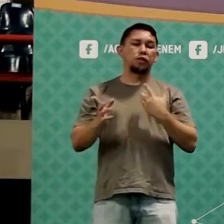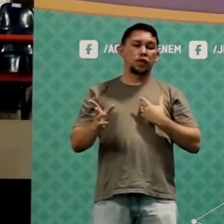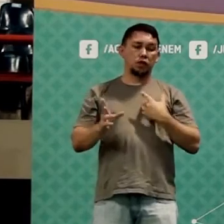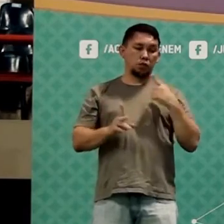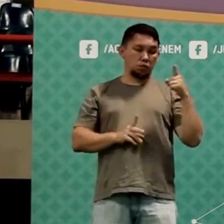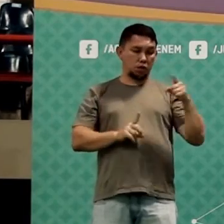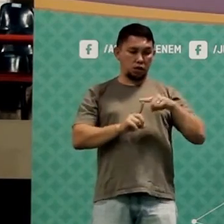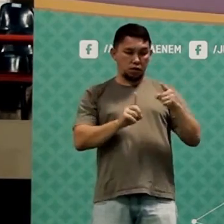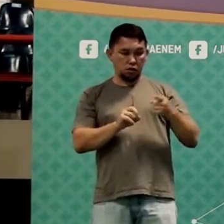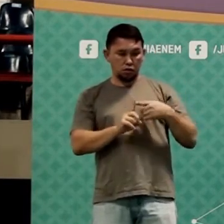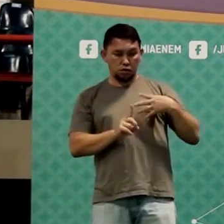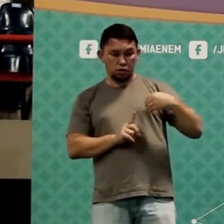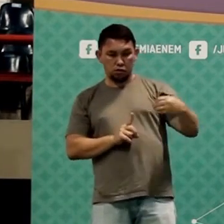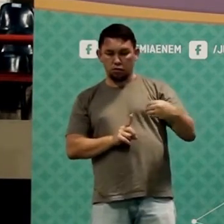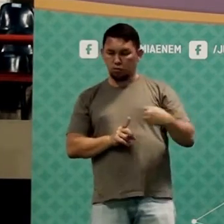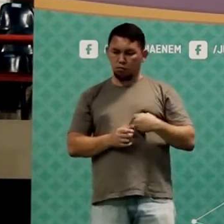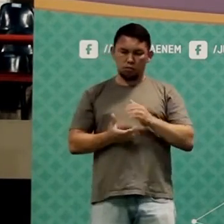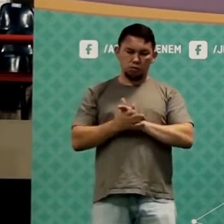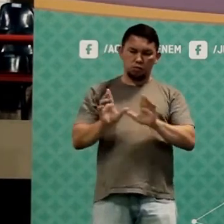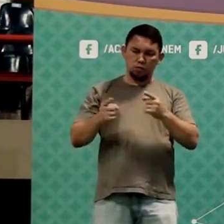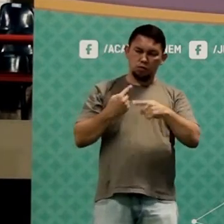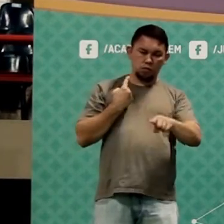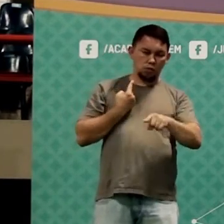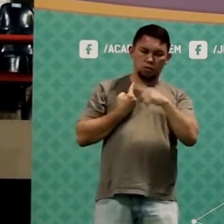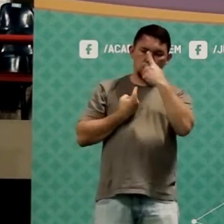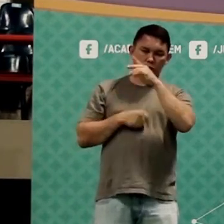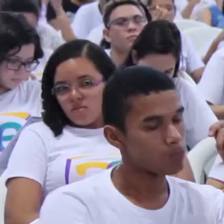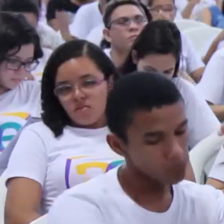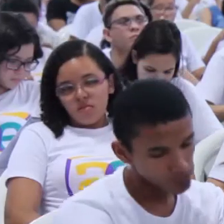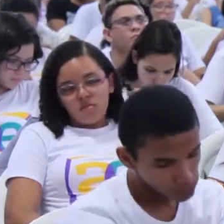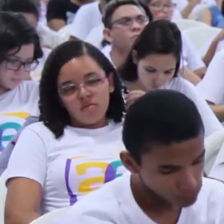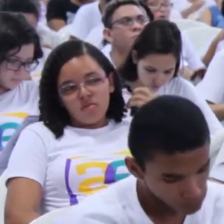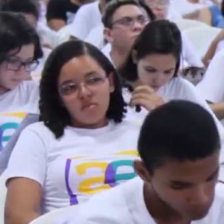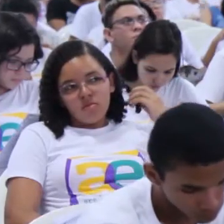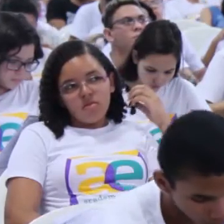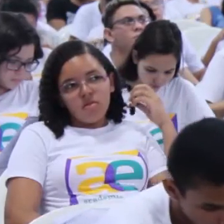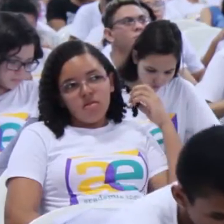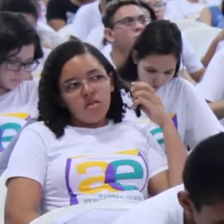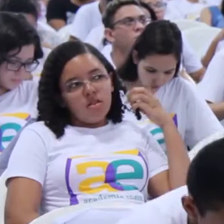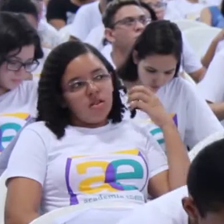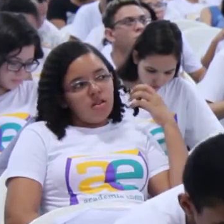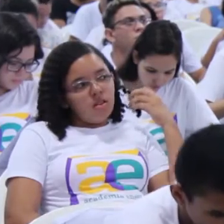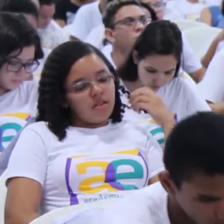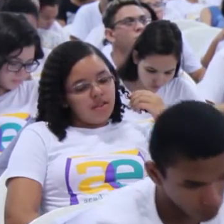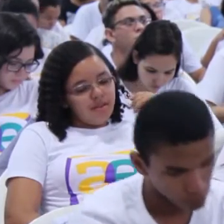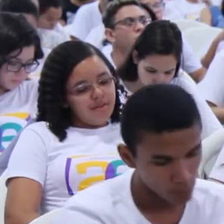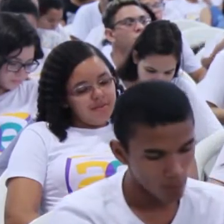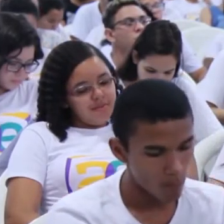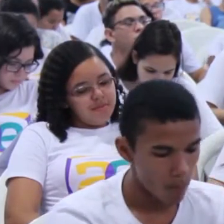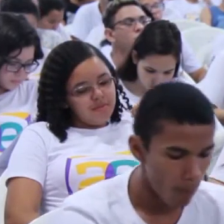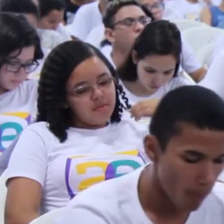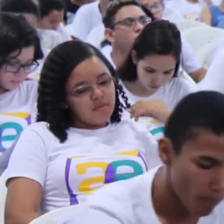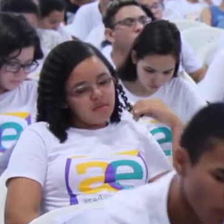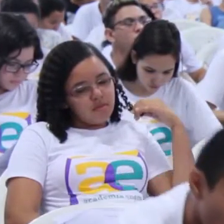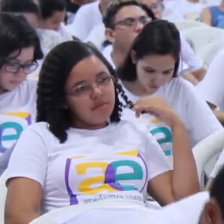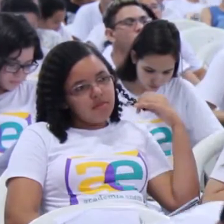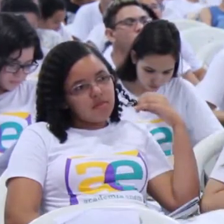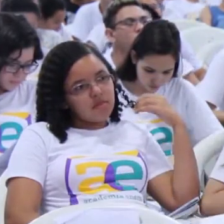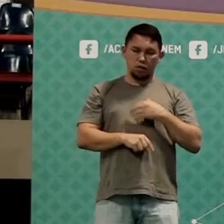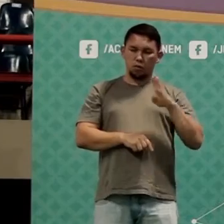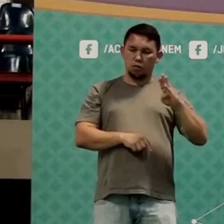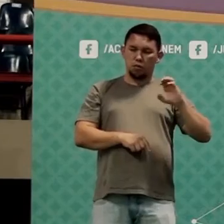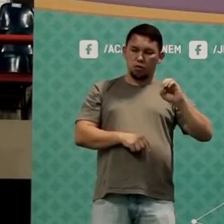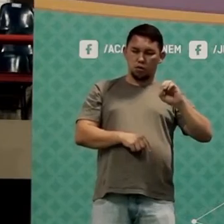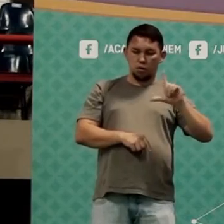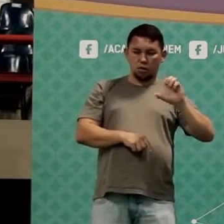ter um filho, isso não é motivo para divórcio na Igreja Católica. O Papa nega. E aí a Ana Bolena estimula ele. E ele já